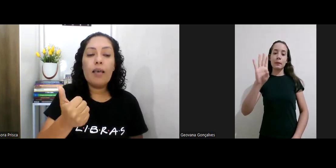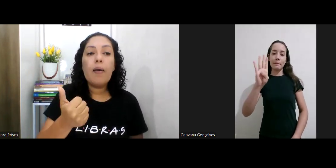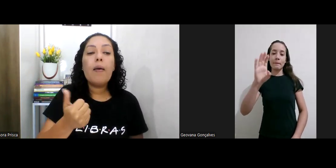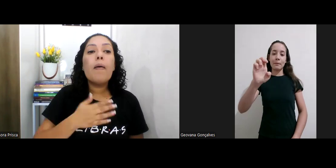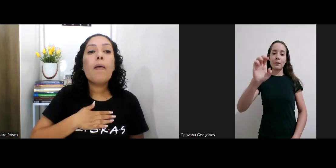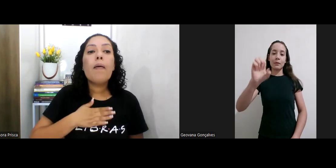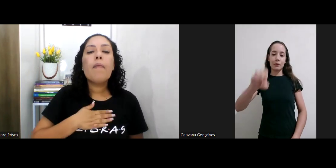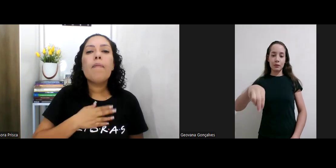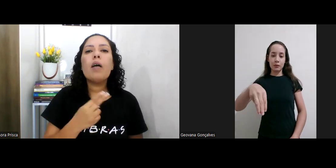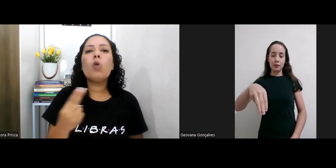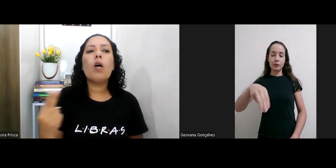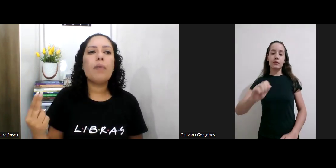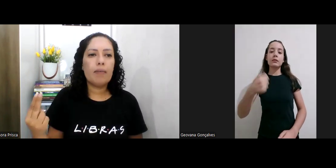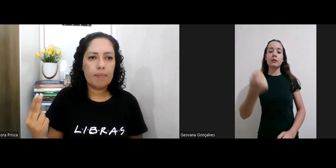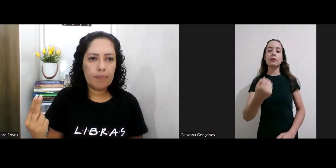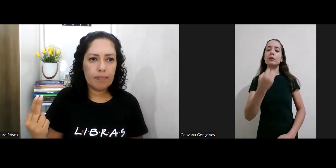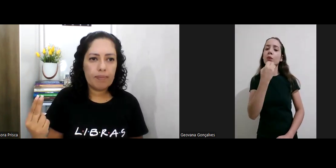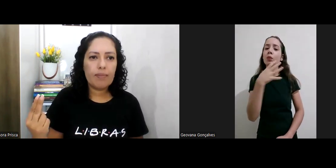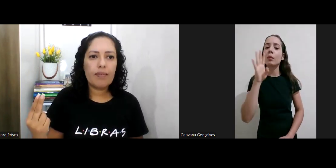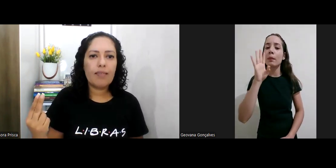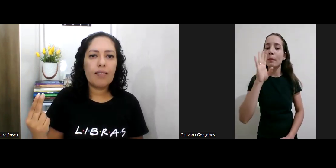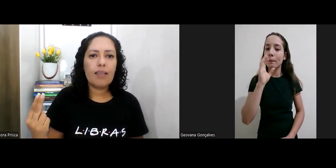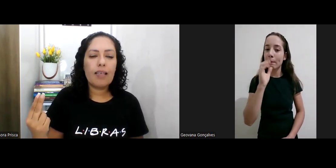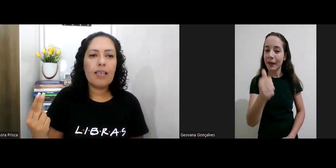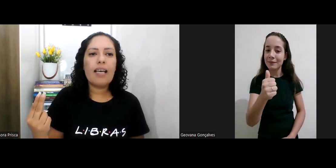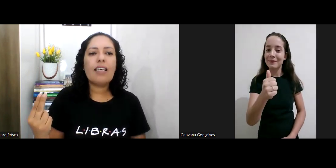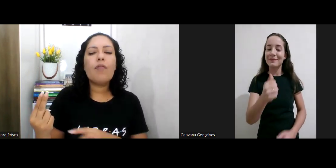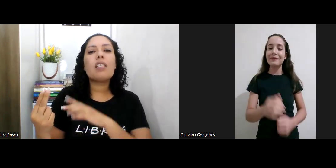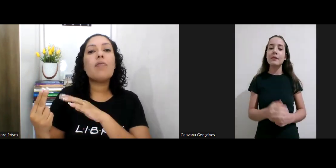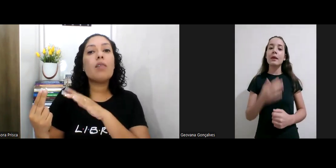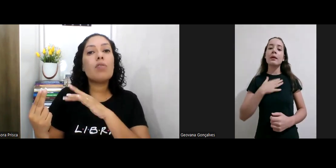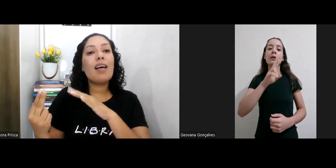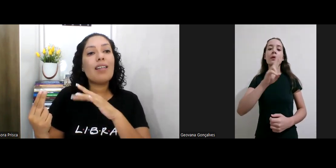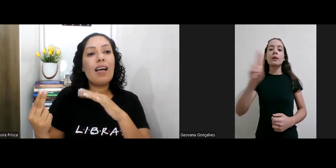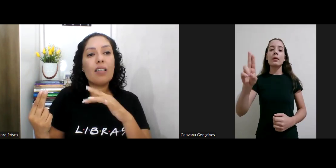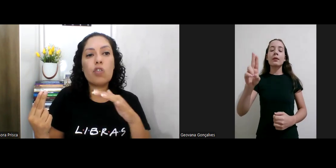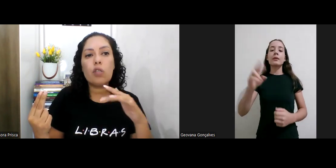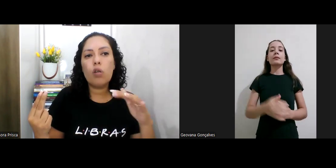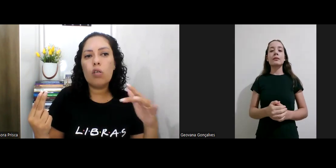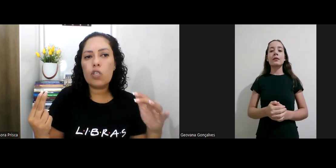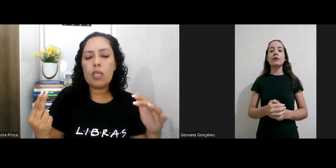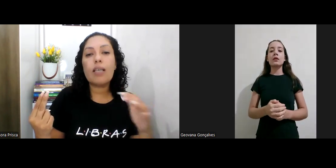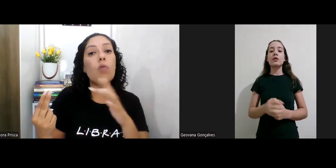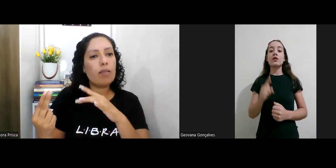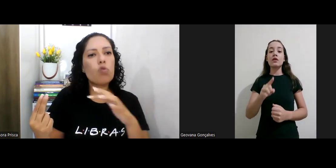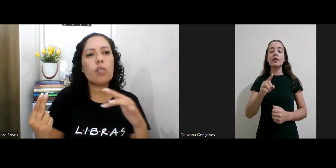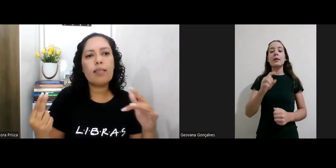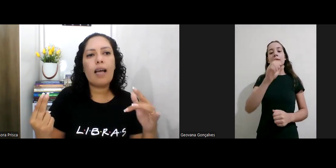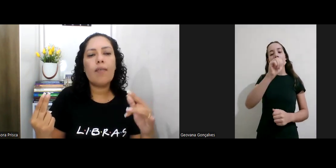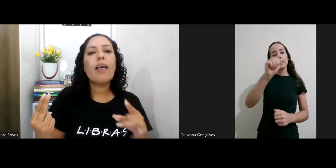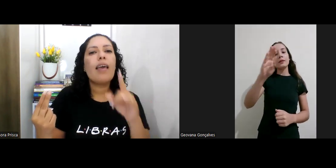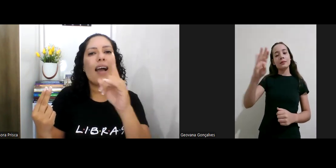Tudo bem? Meu nome. E aqui você vai usar a datilologia, que é o